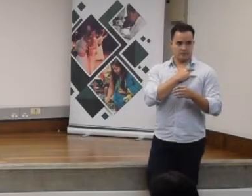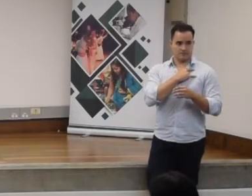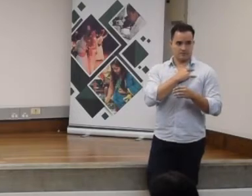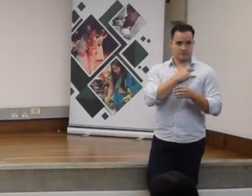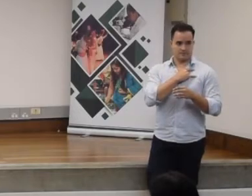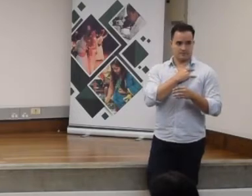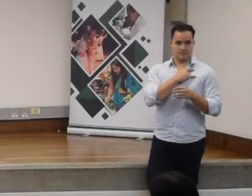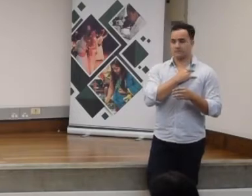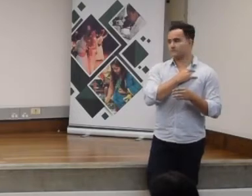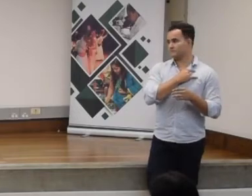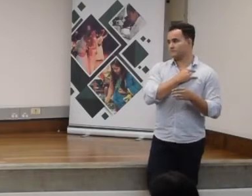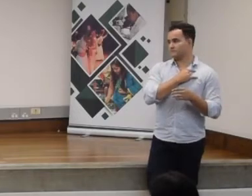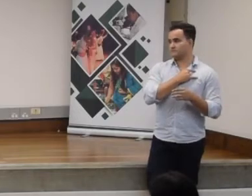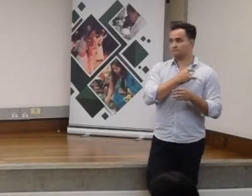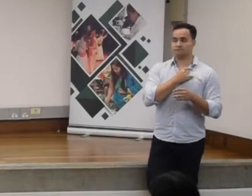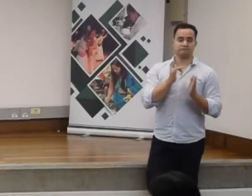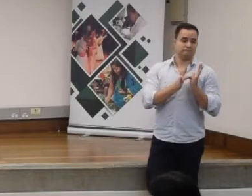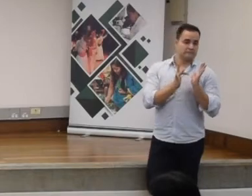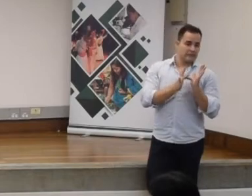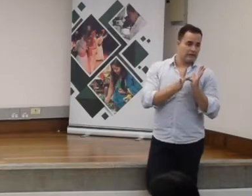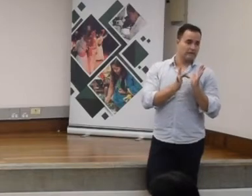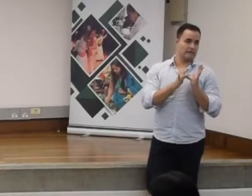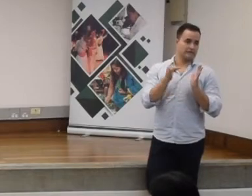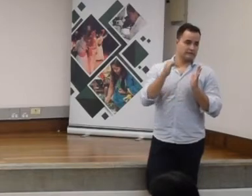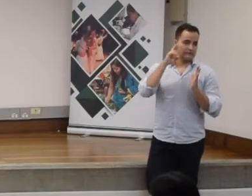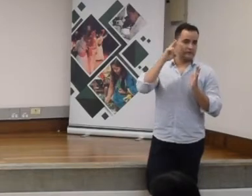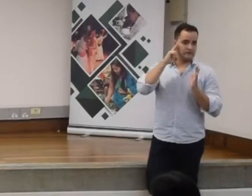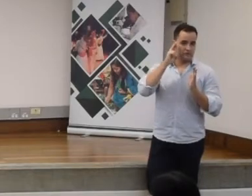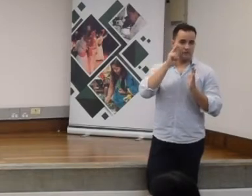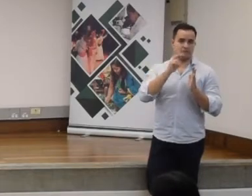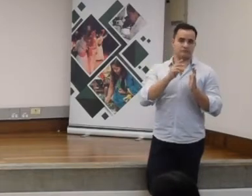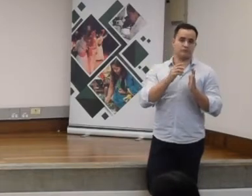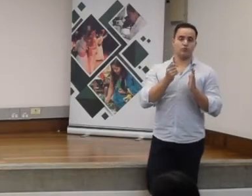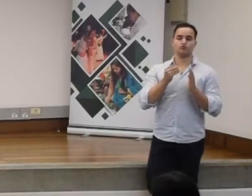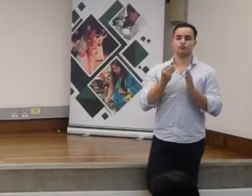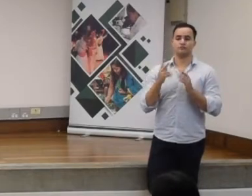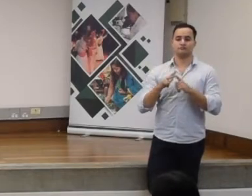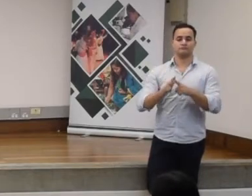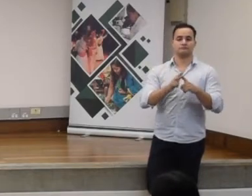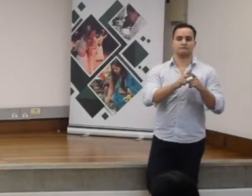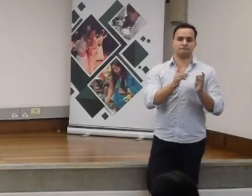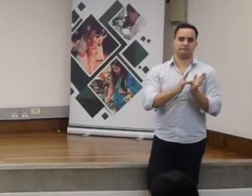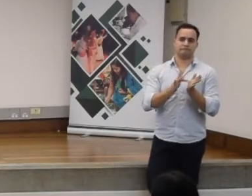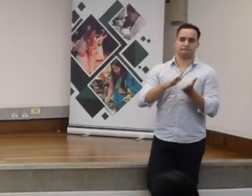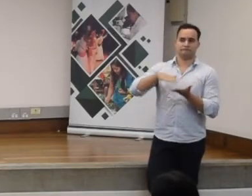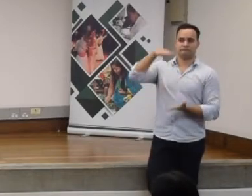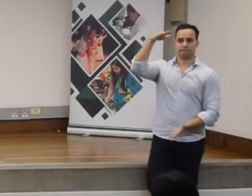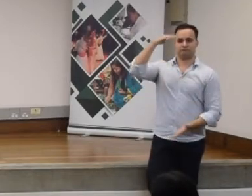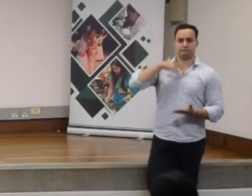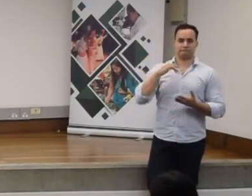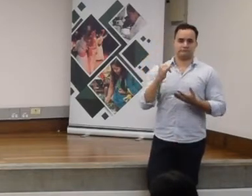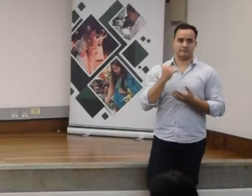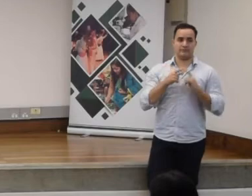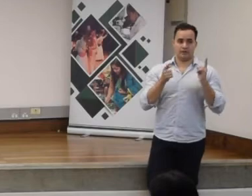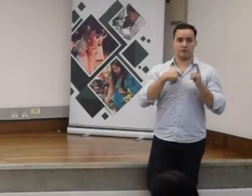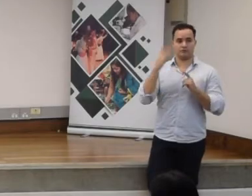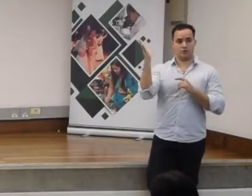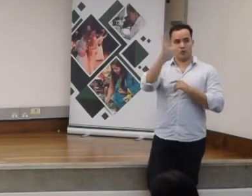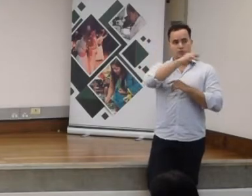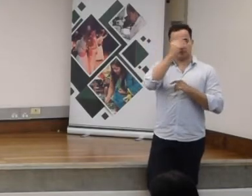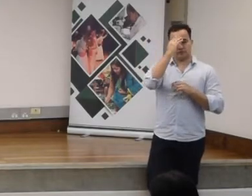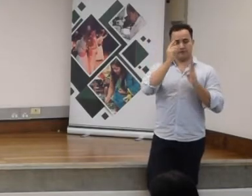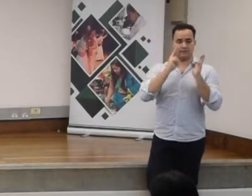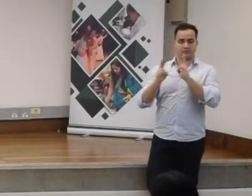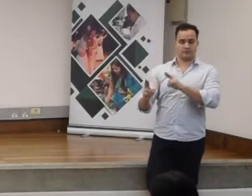Sí, muy seguramente, la cartera amorosa, el anatocismo de los créditos del ICETEX y todo lo demás, pero se reconoce como el país que implementó los